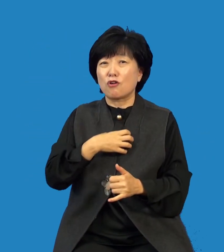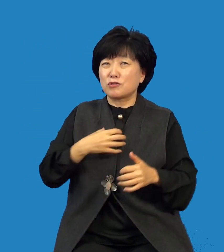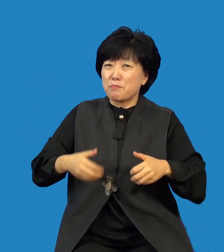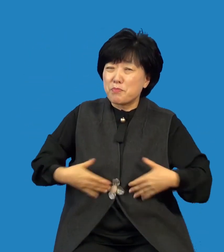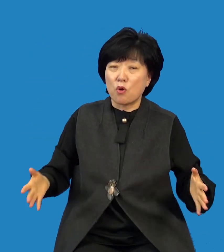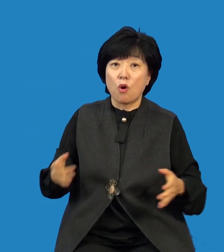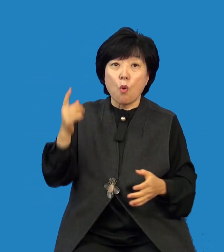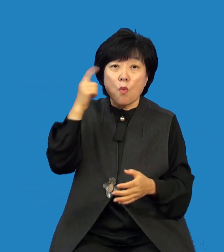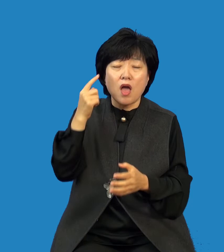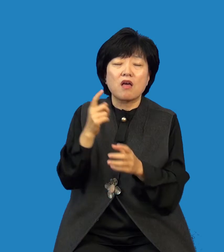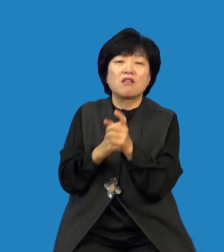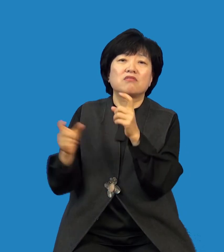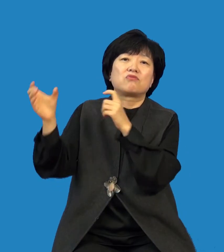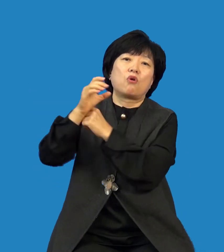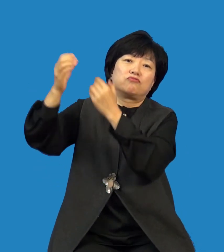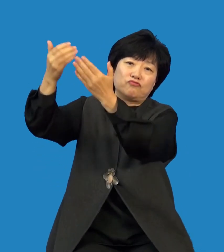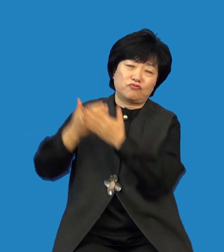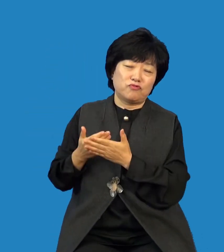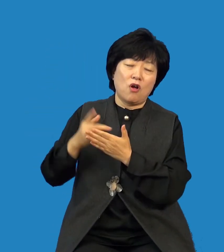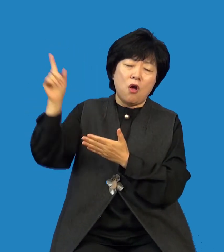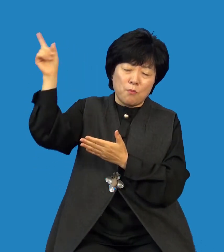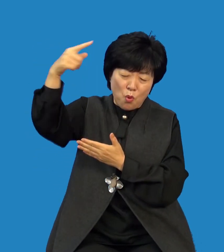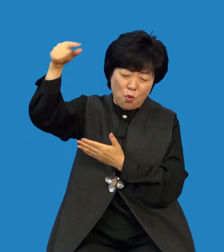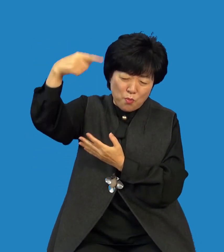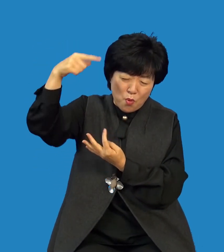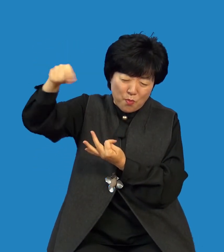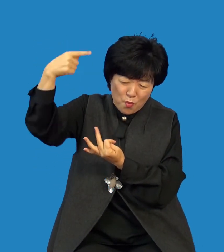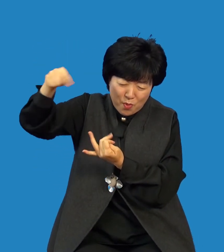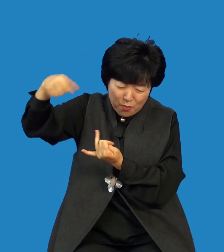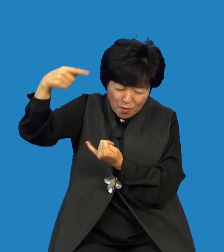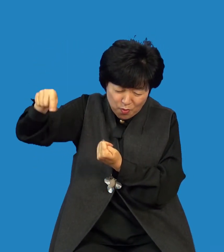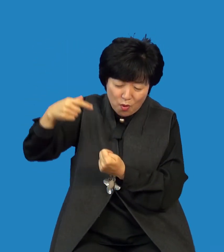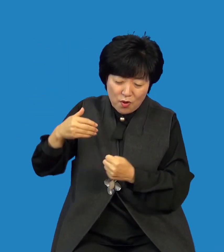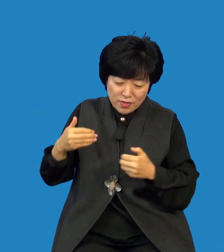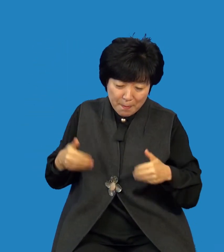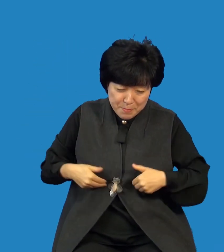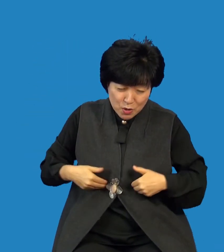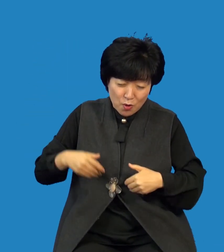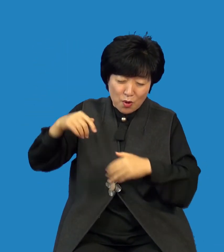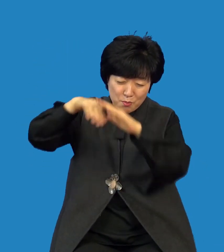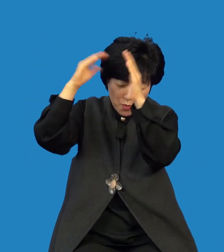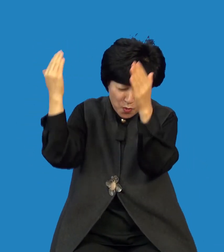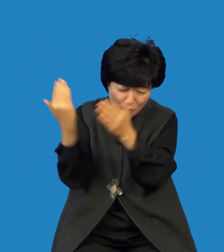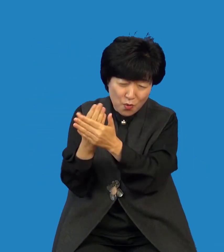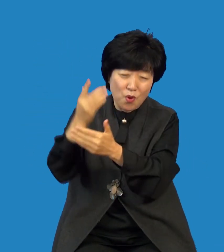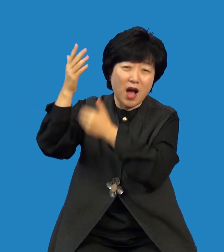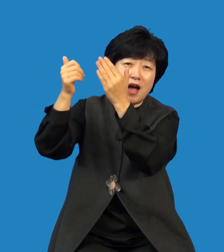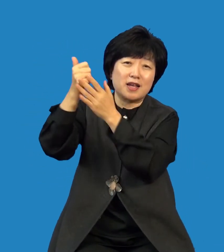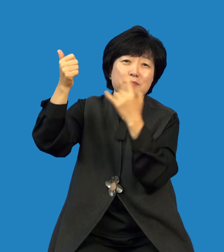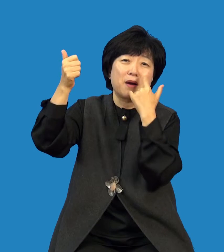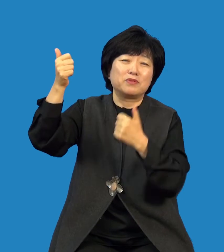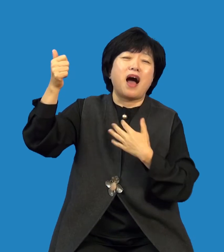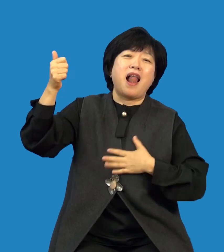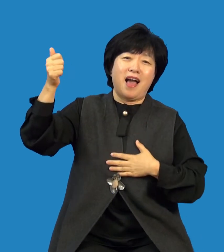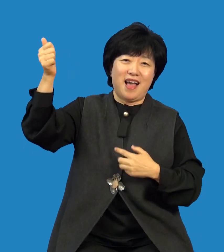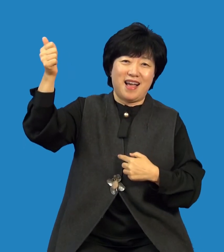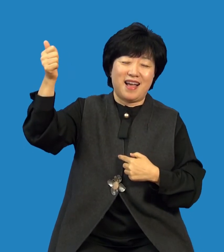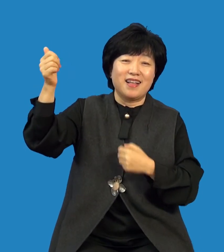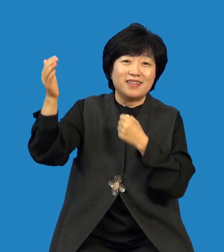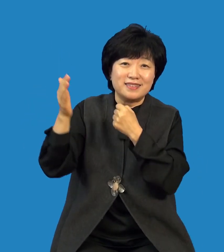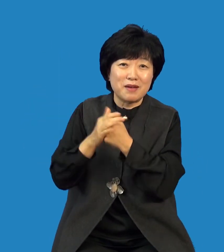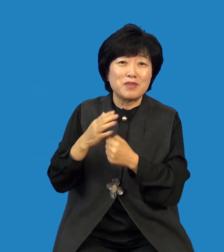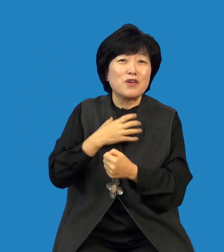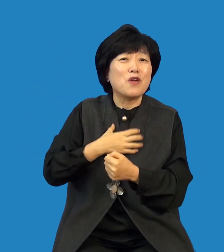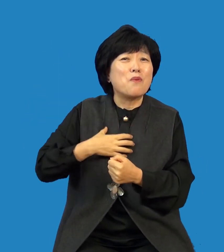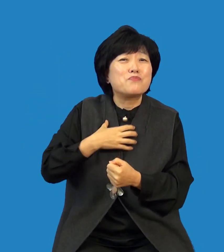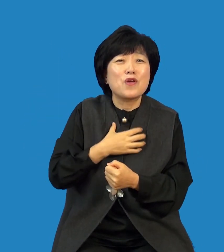그러므로 너희는 이방인처럼 무엇을 입을까, 무엇을 마실까, 무엇을 먹을까 염려하고 근심하지 말라는 거예요. 아멘. 그것은 아빠가